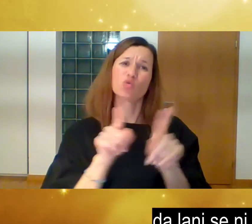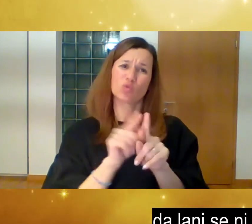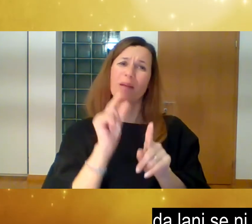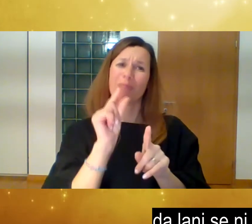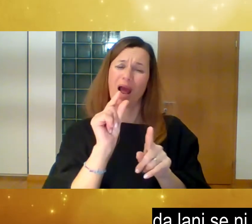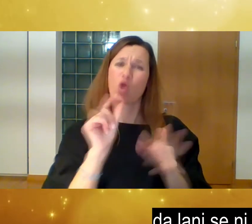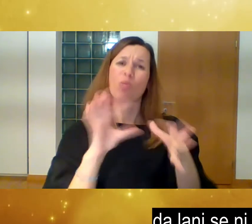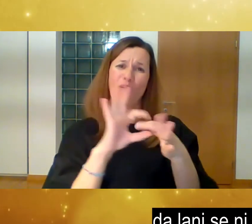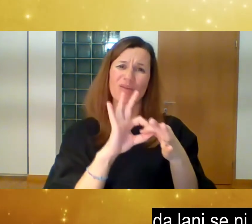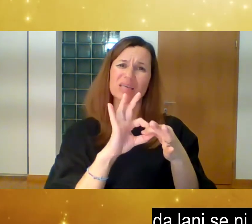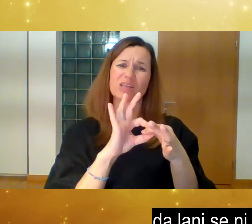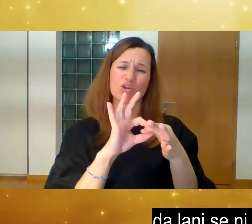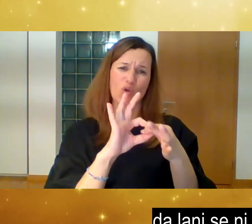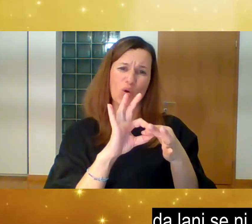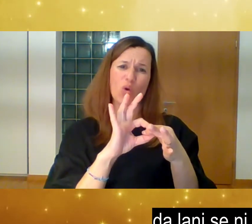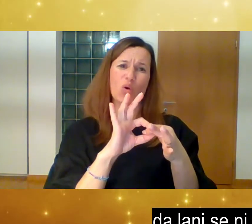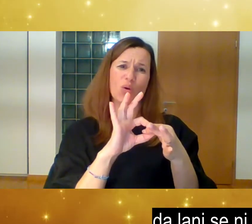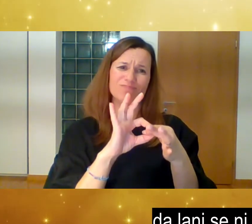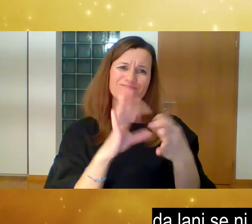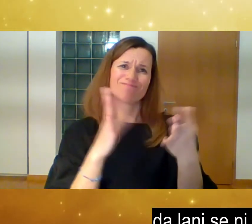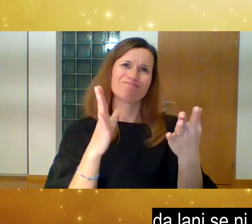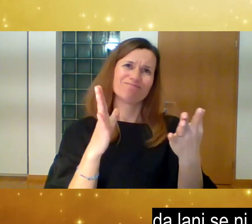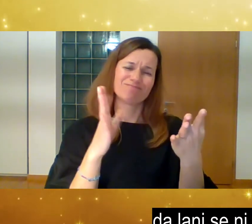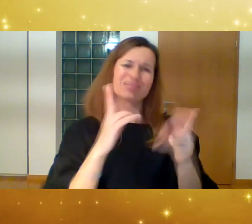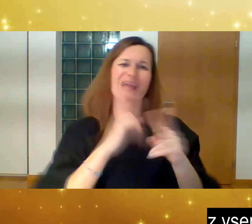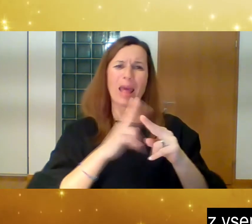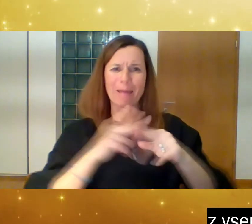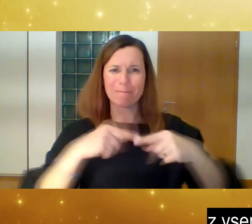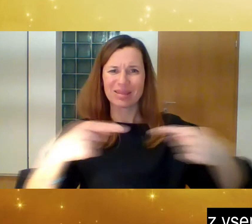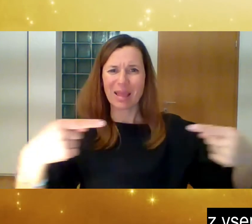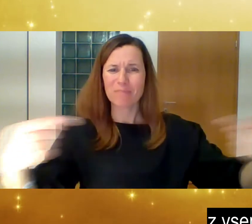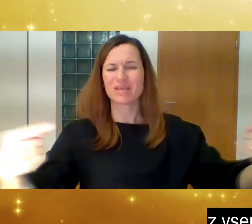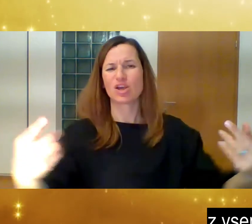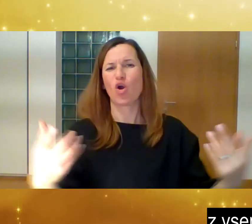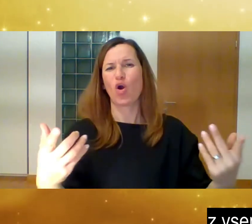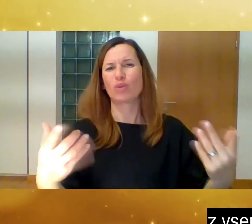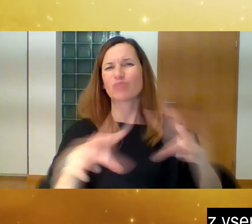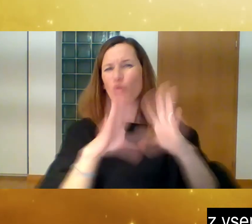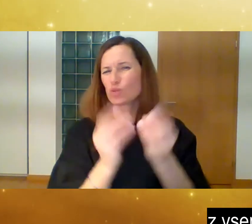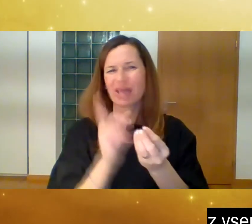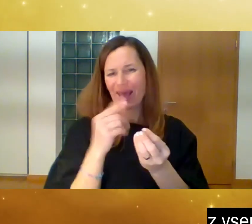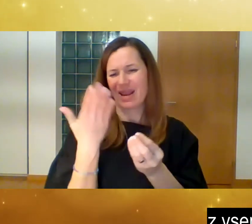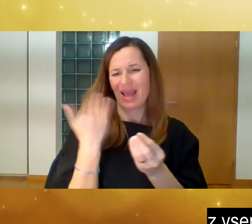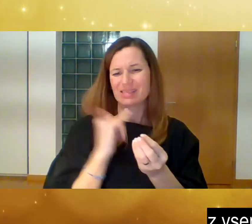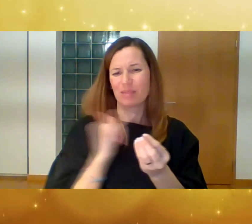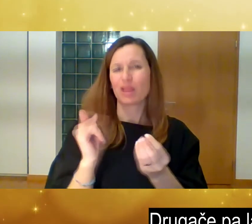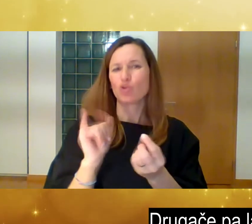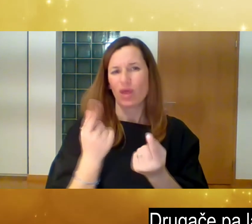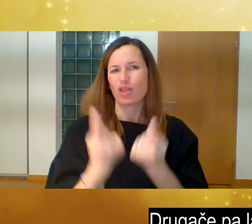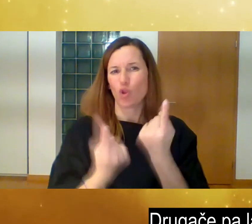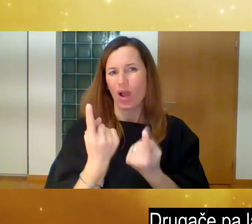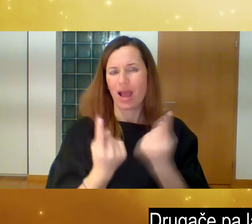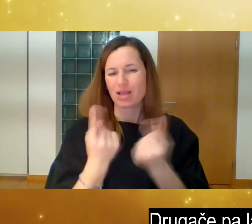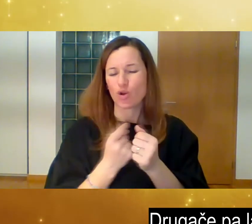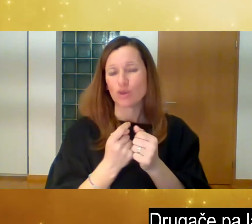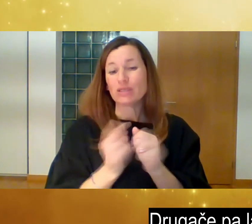z vsemi, bom rekla, epidemijo, z vsem, kar se je v lanskem letu tudi dogajalo.